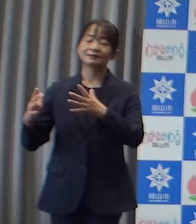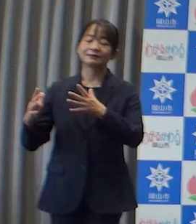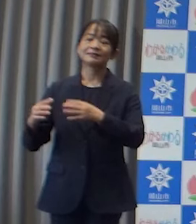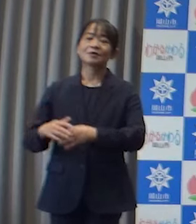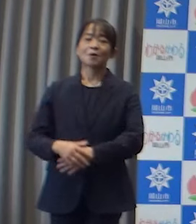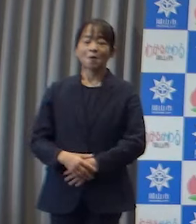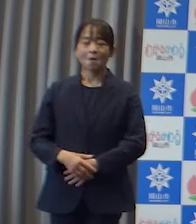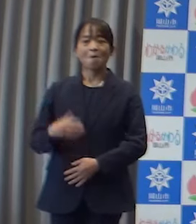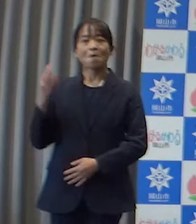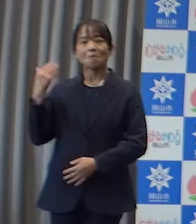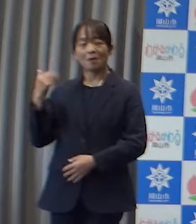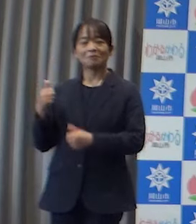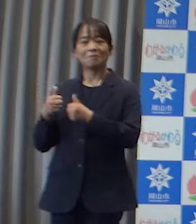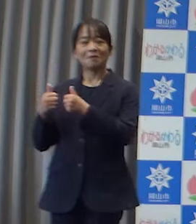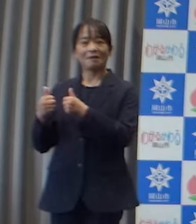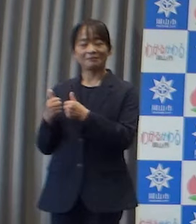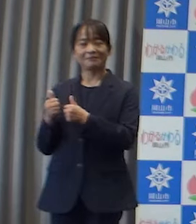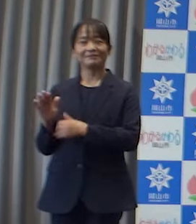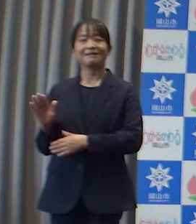やりました、まあ、